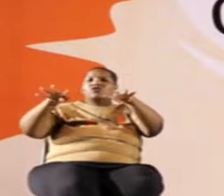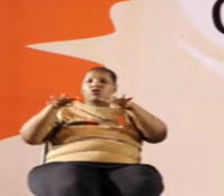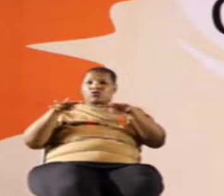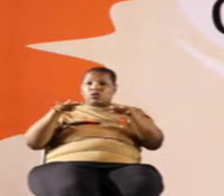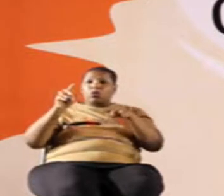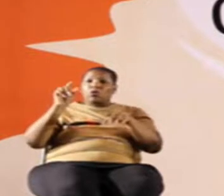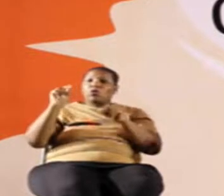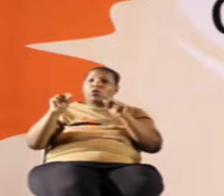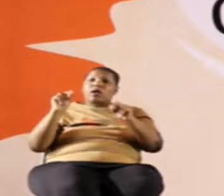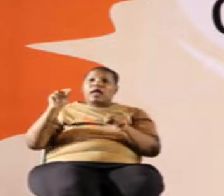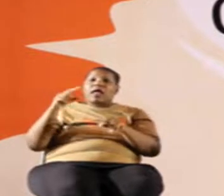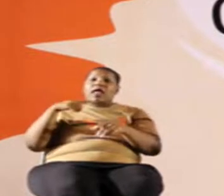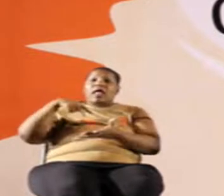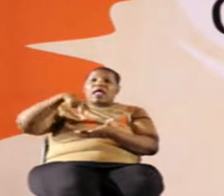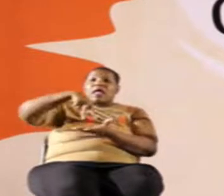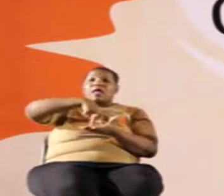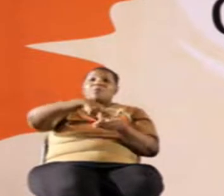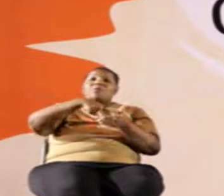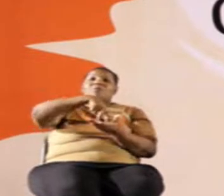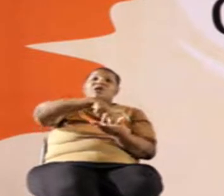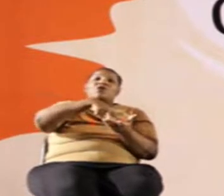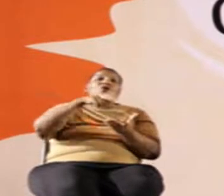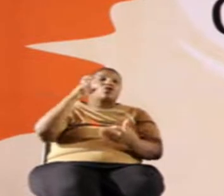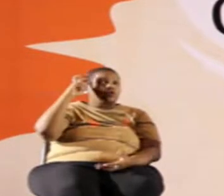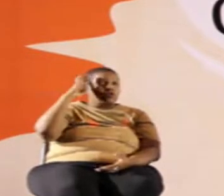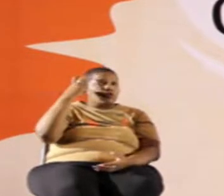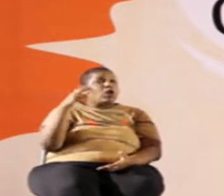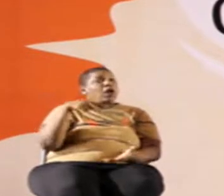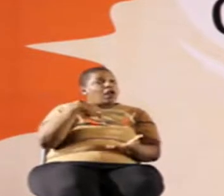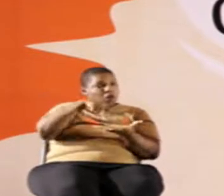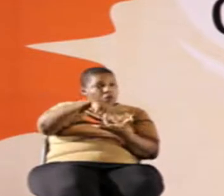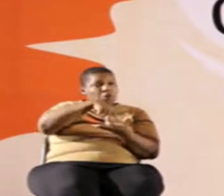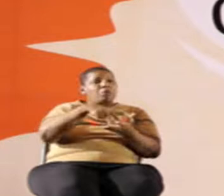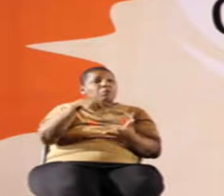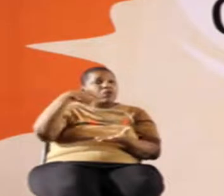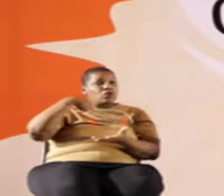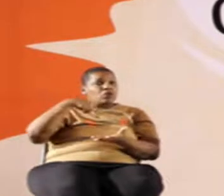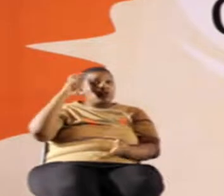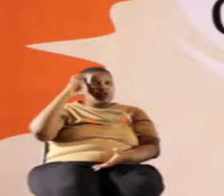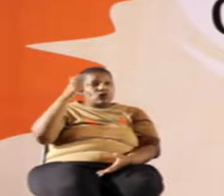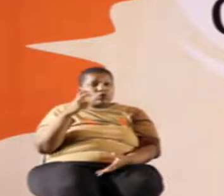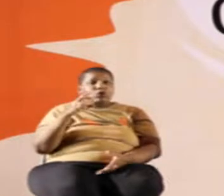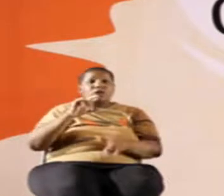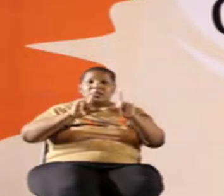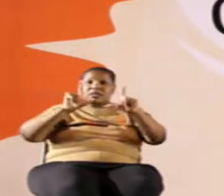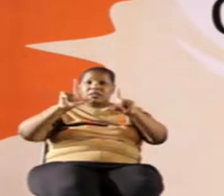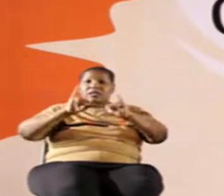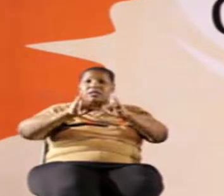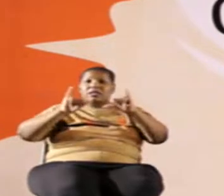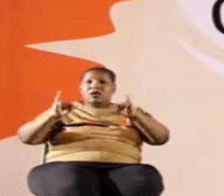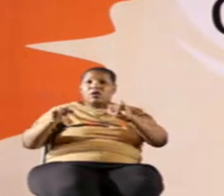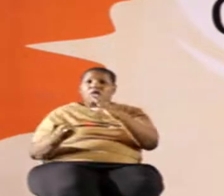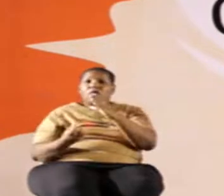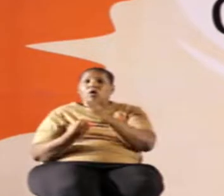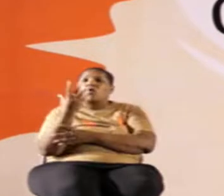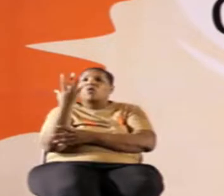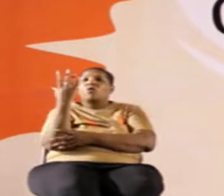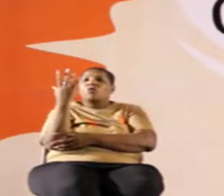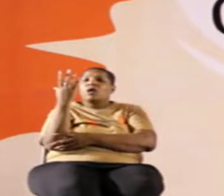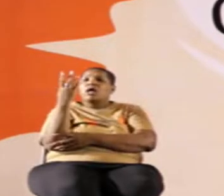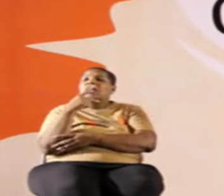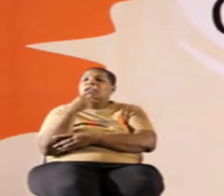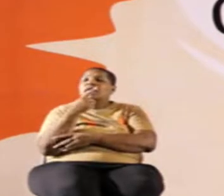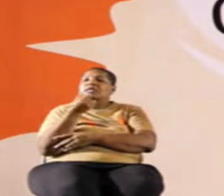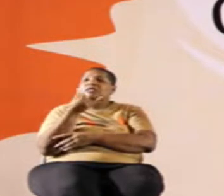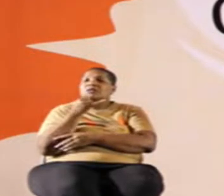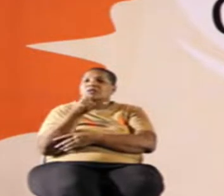de auditório é um personagem da cultura. É um personagem da cultura e da cultura midiática. Surge no rádio, na frequência